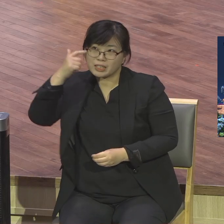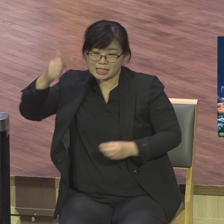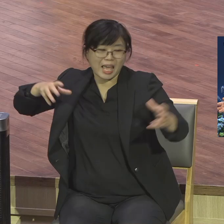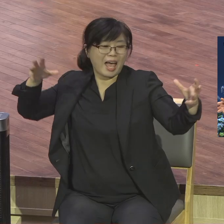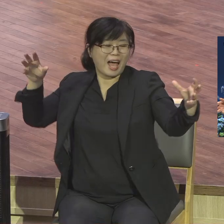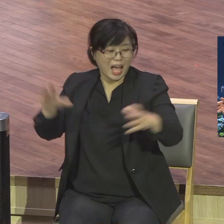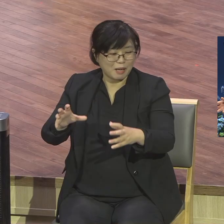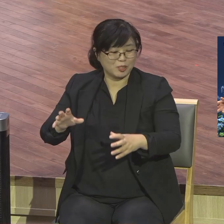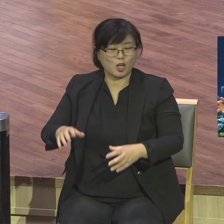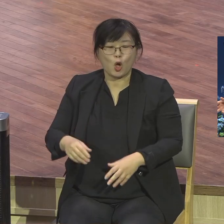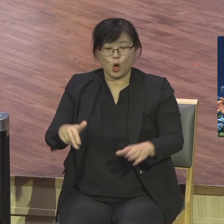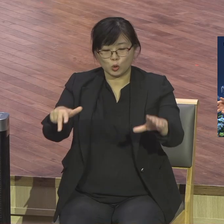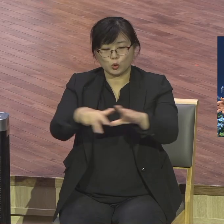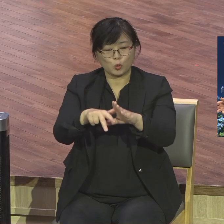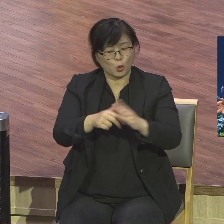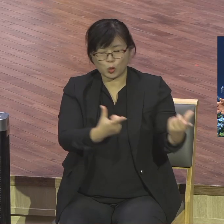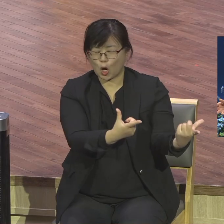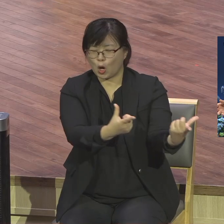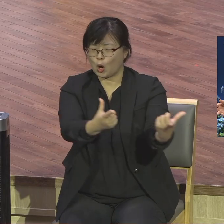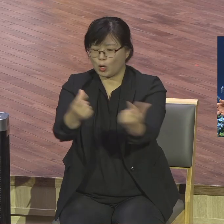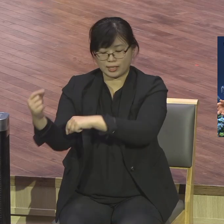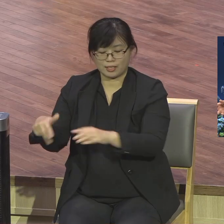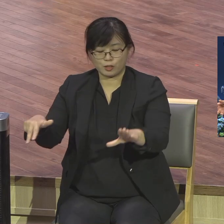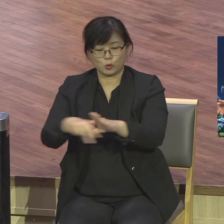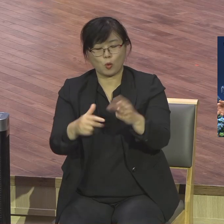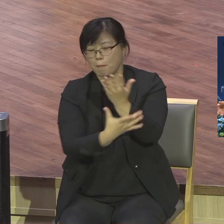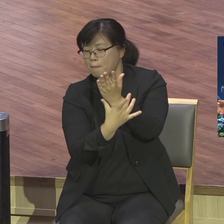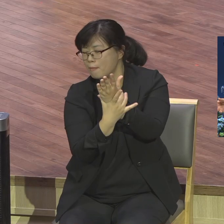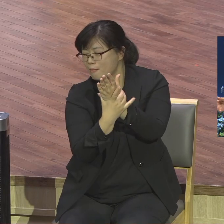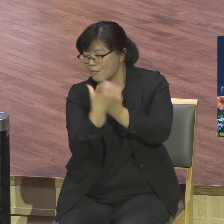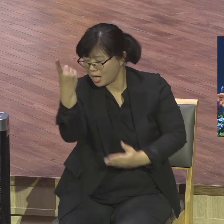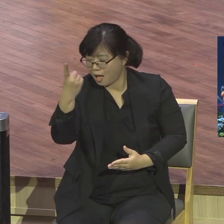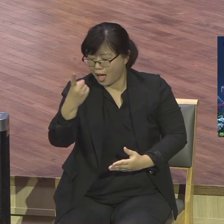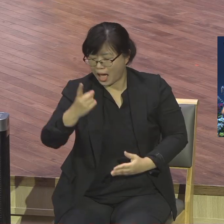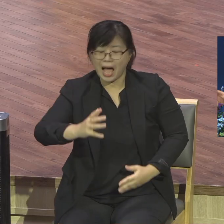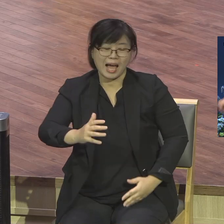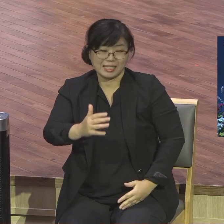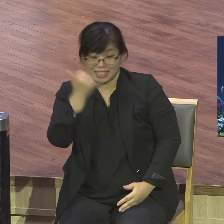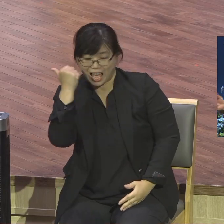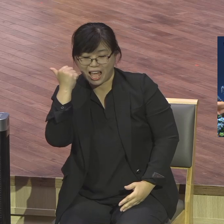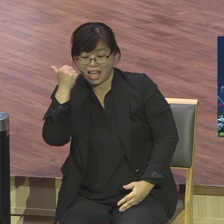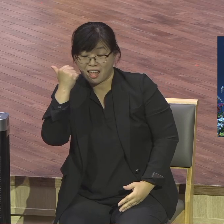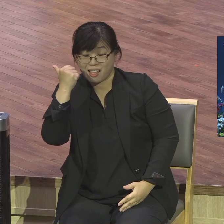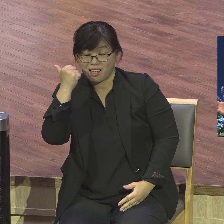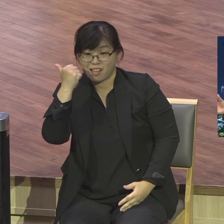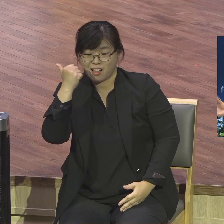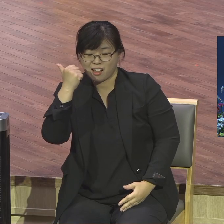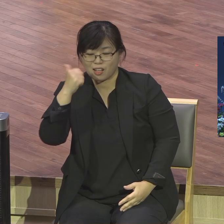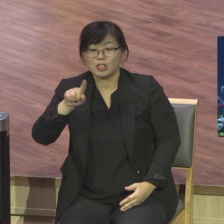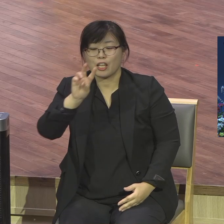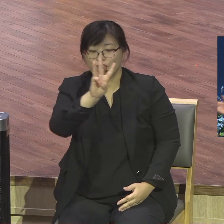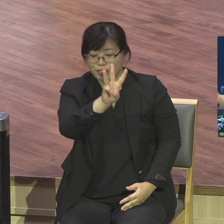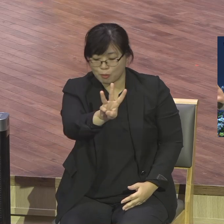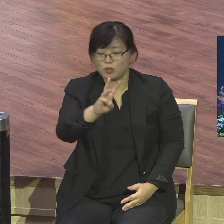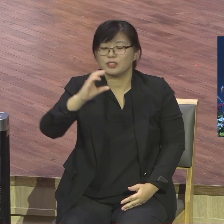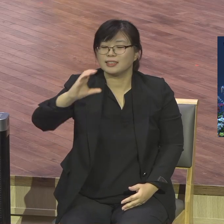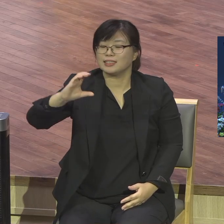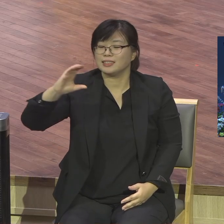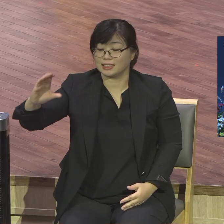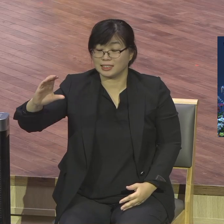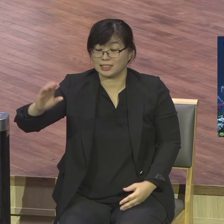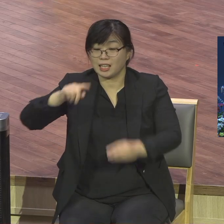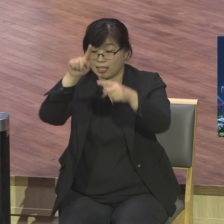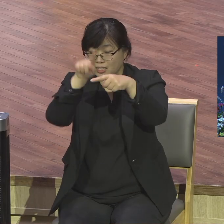심지어 부닥거리하는 귀신 들린 사람도 와서 같이 다 부닥거리하고 다 다